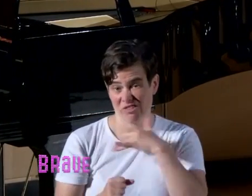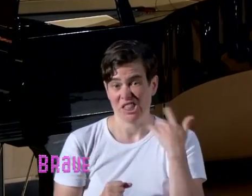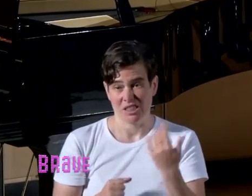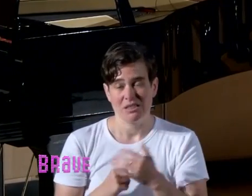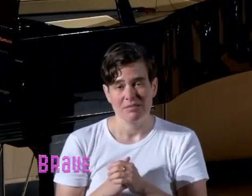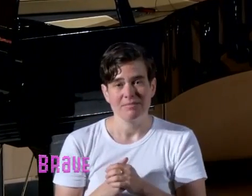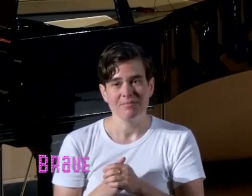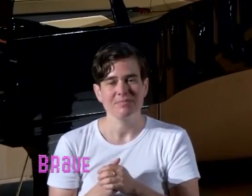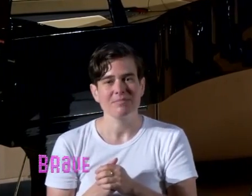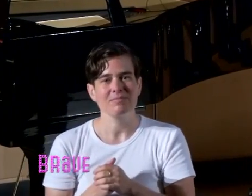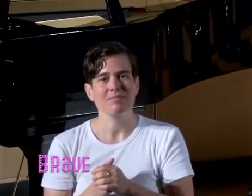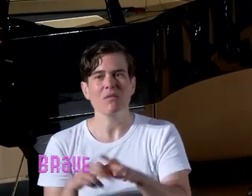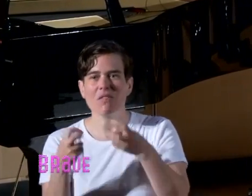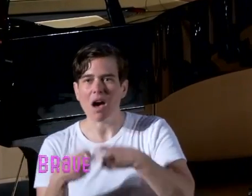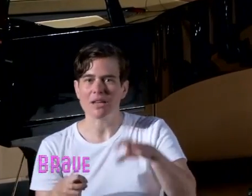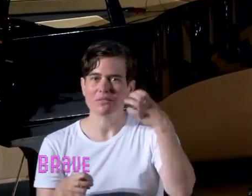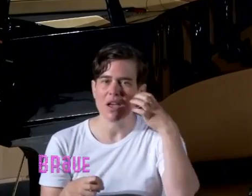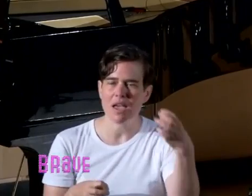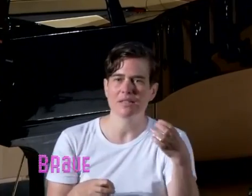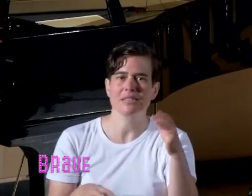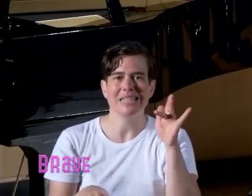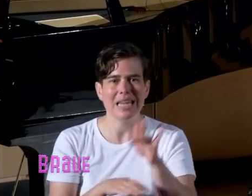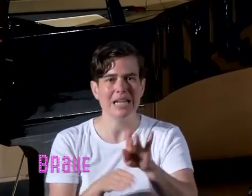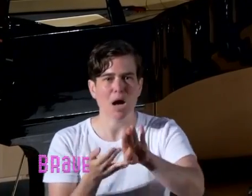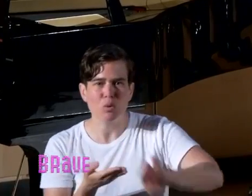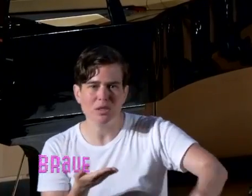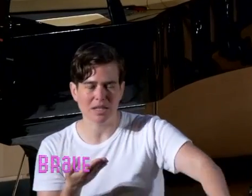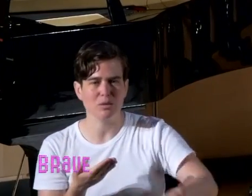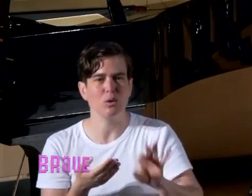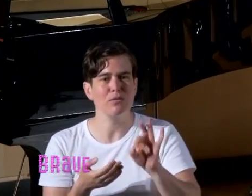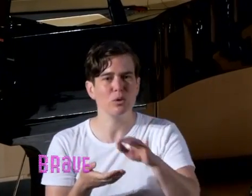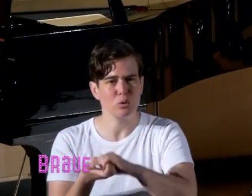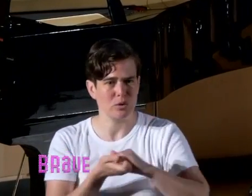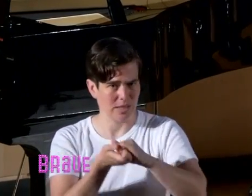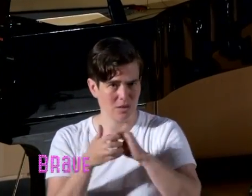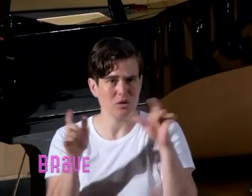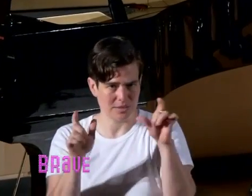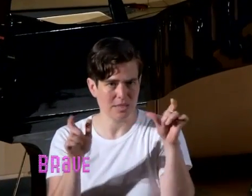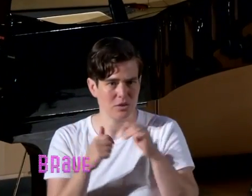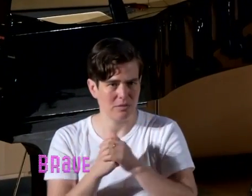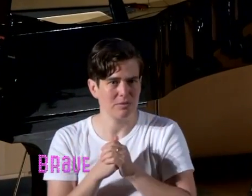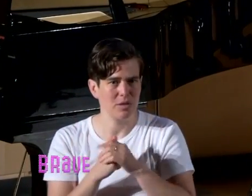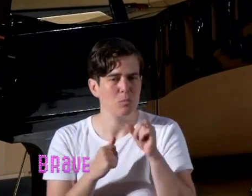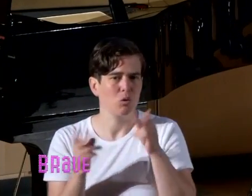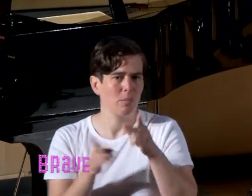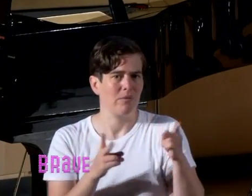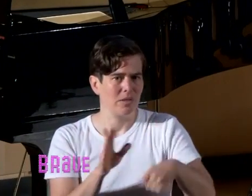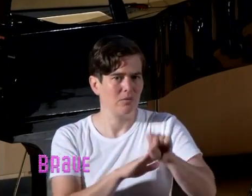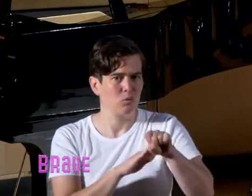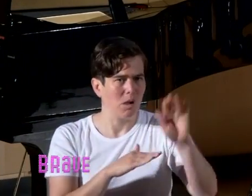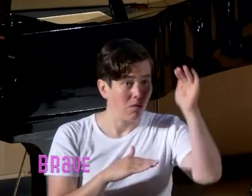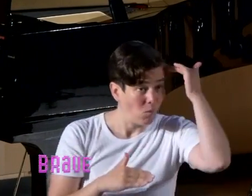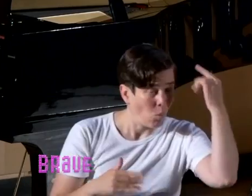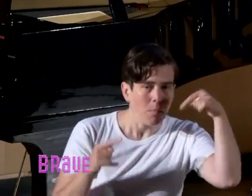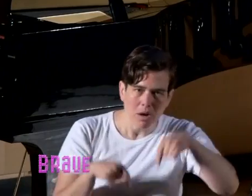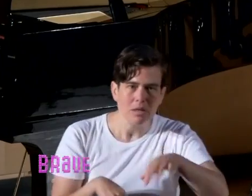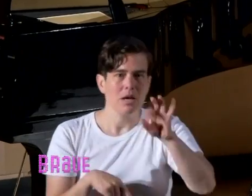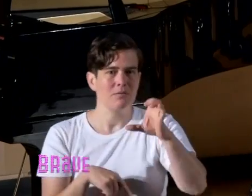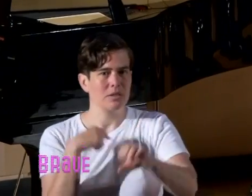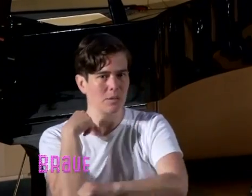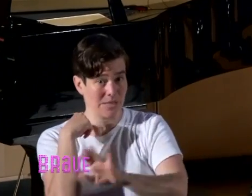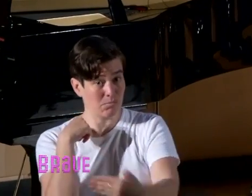ein, Verein und Fans gemeinsam gegen Ausgrenzung für eine solidarische Gesellschaft, also etwas, was Fußballvereine eigentlich sonst nicht so tun. Wir